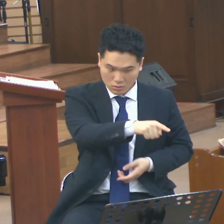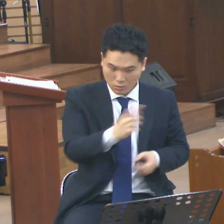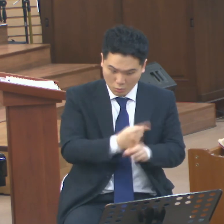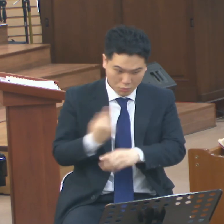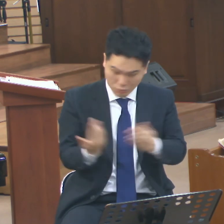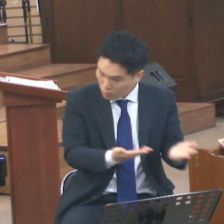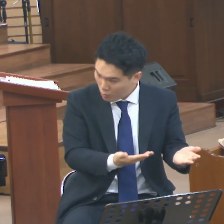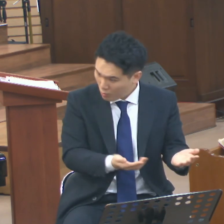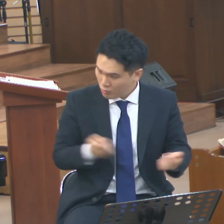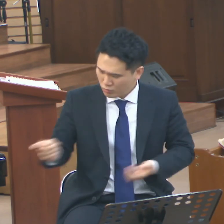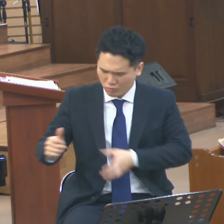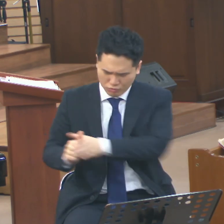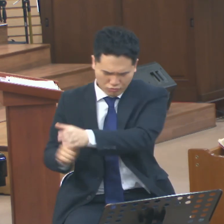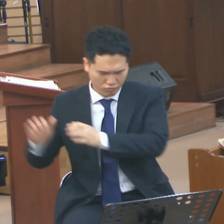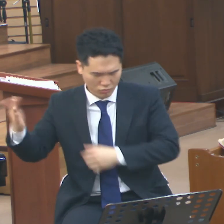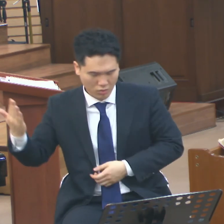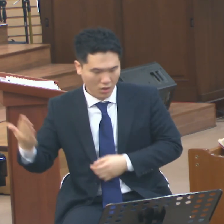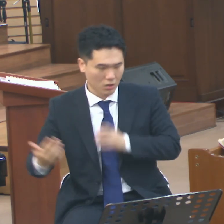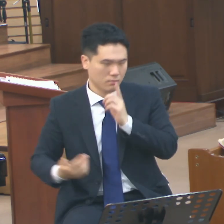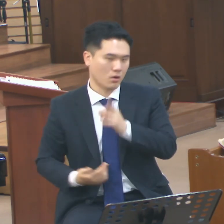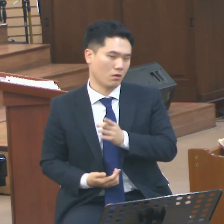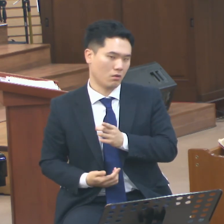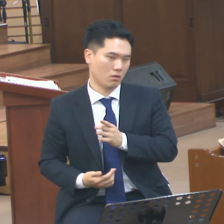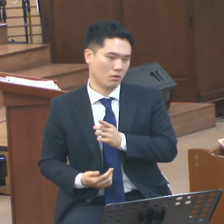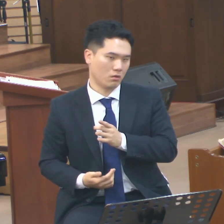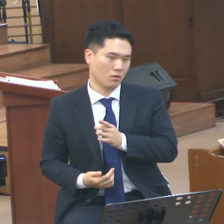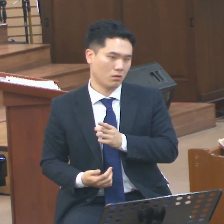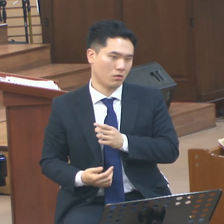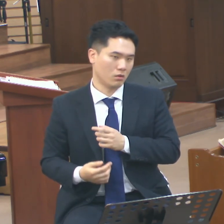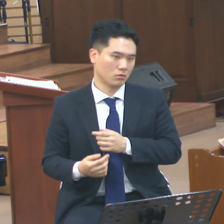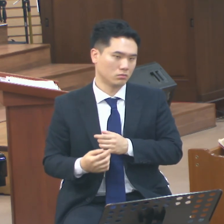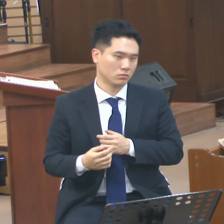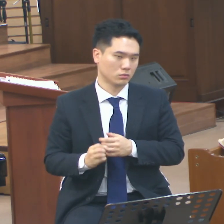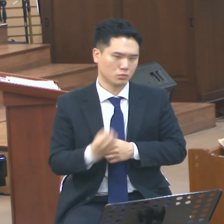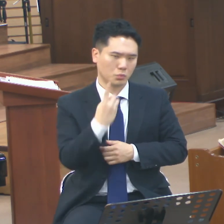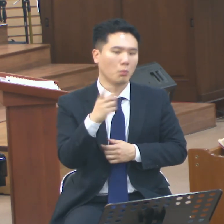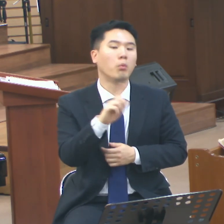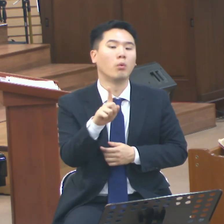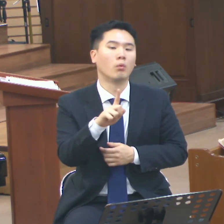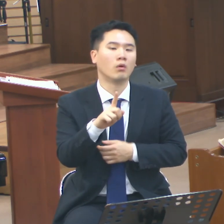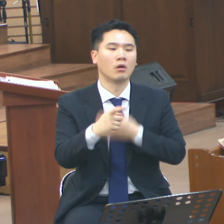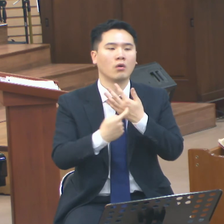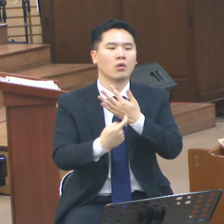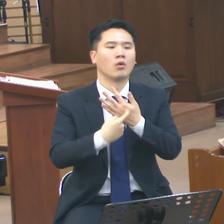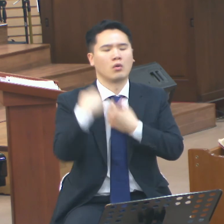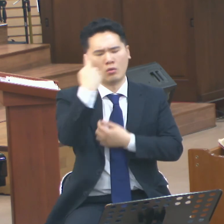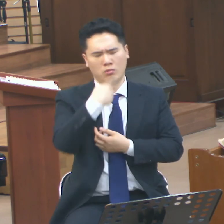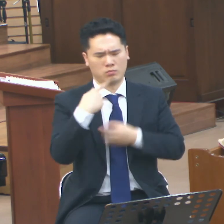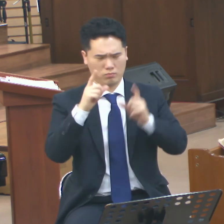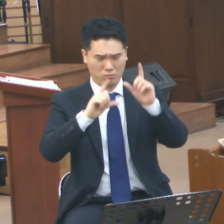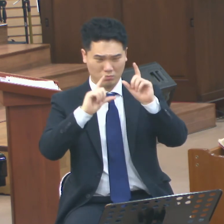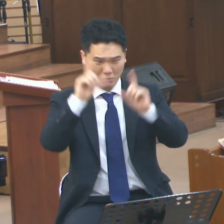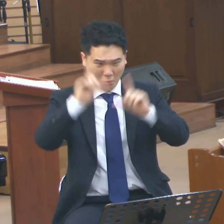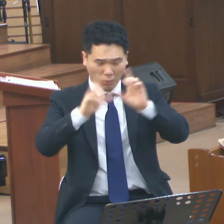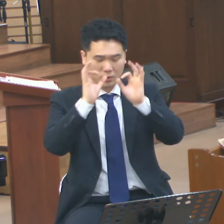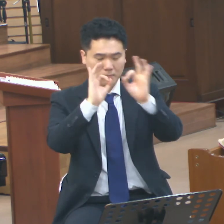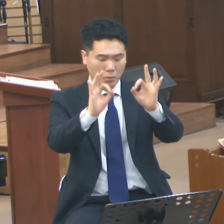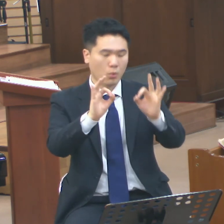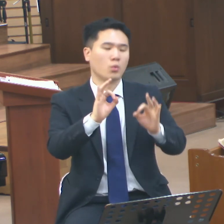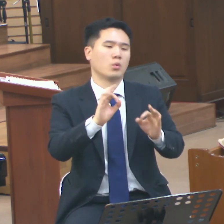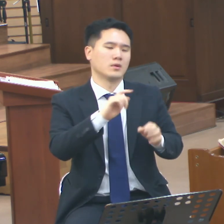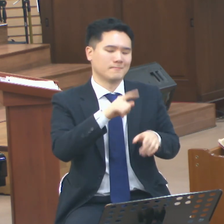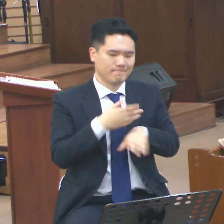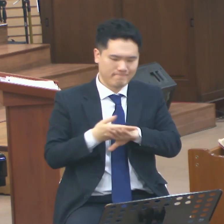이것이 외모로 판단하는 부작용이에요. 대단히 잘못된 거예요. 그런데 오래된 우리 교회가